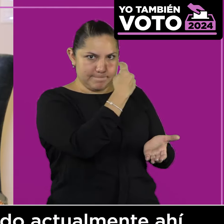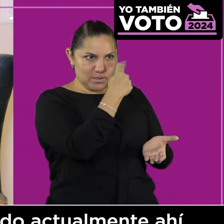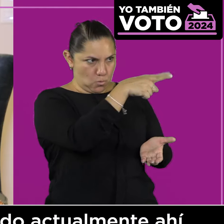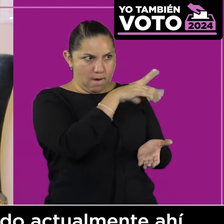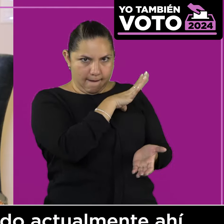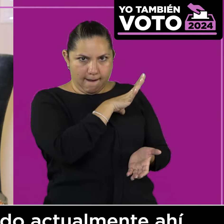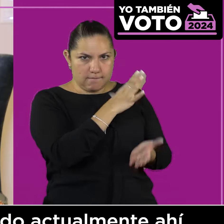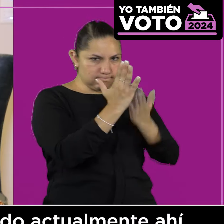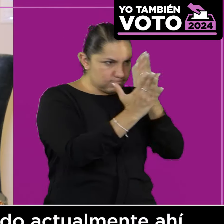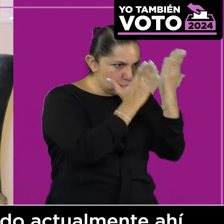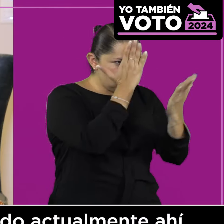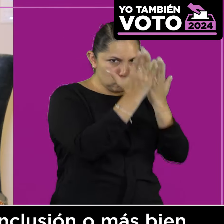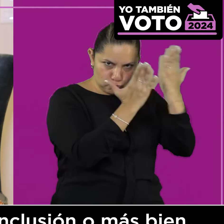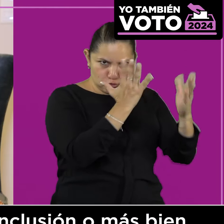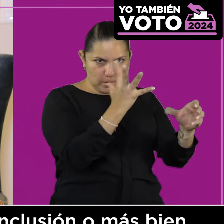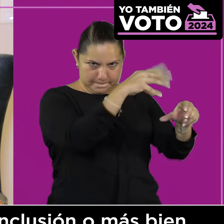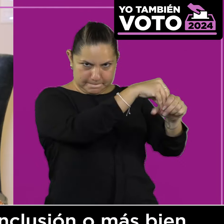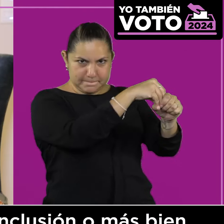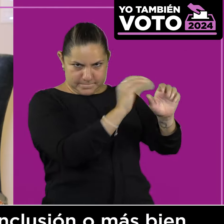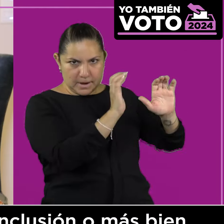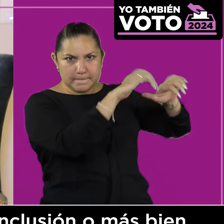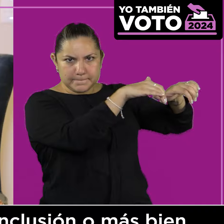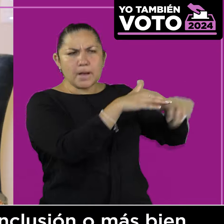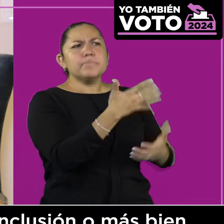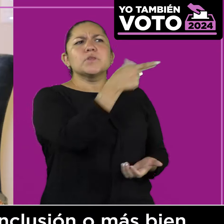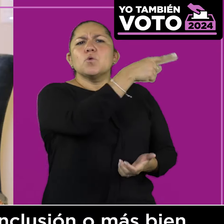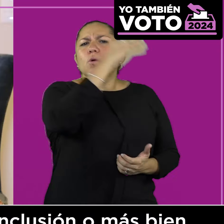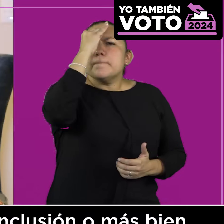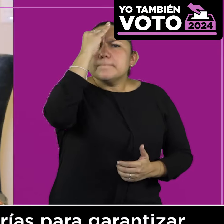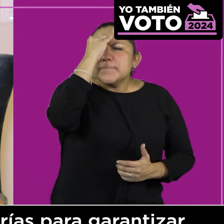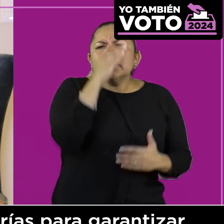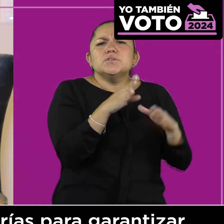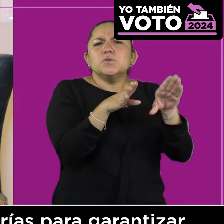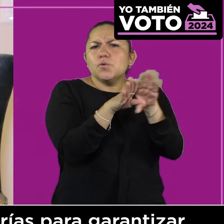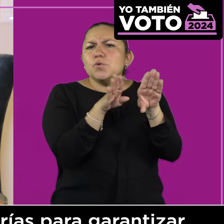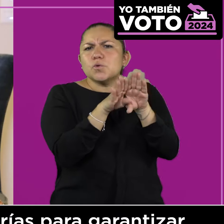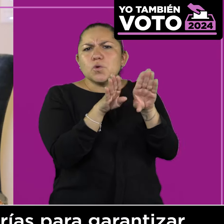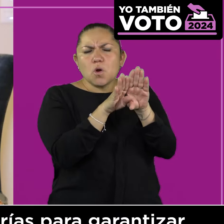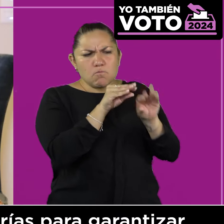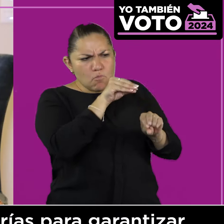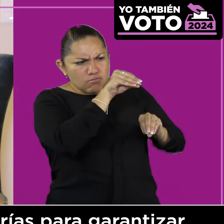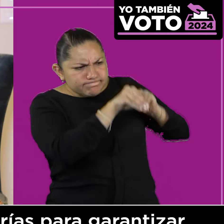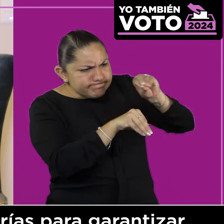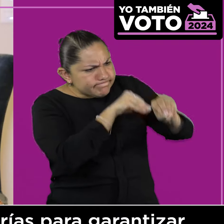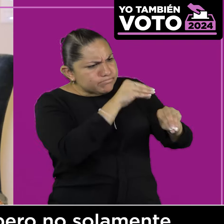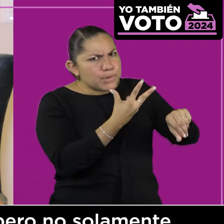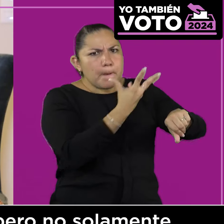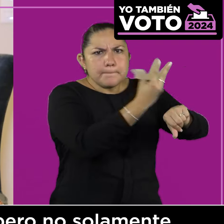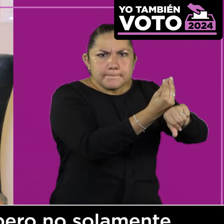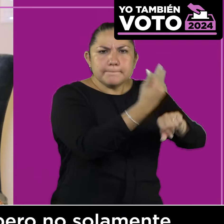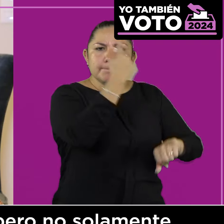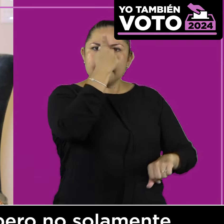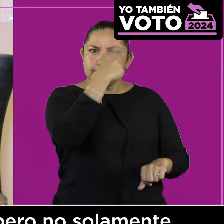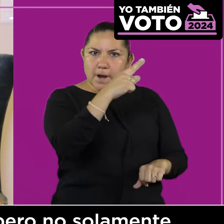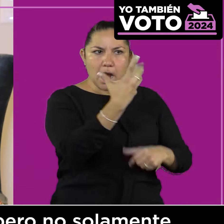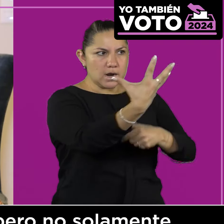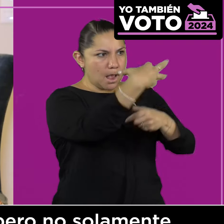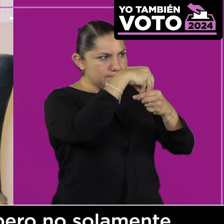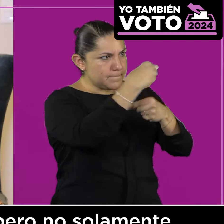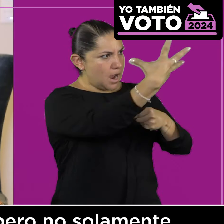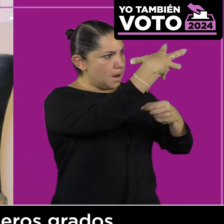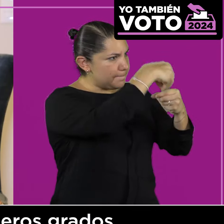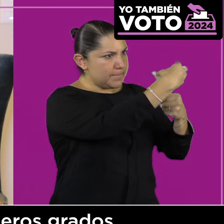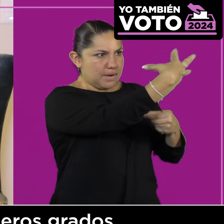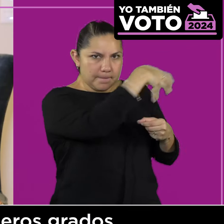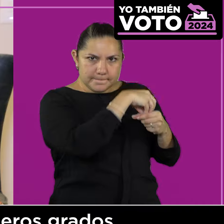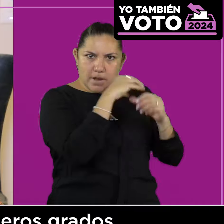actualmente ahí qué opinas de la inclusión o más bien Qué medidas tomarías para garantizar mayor inclusión pero no